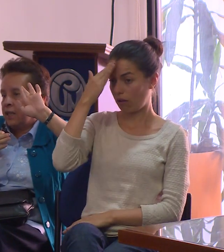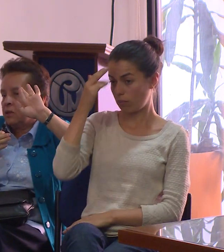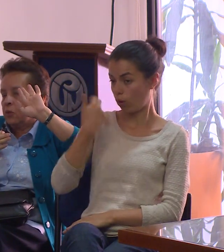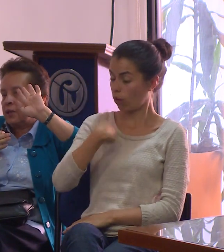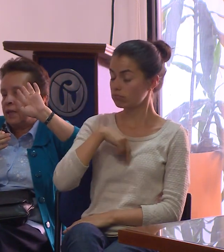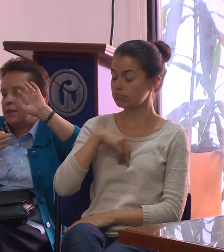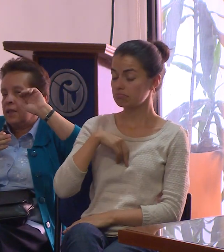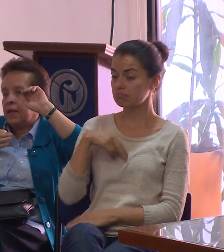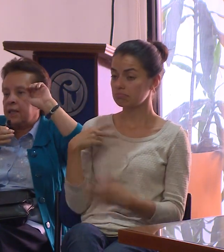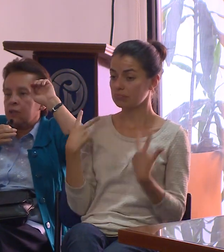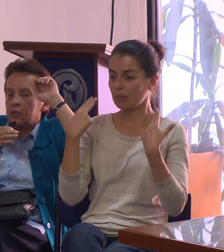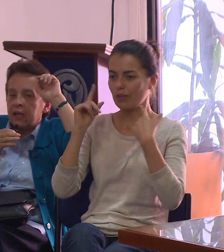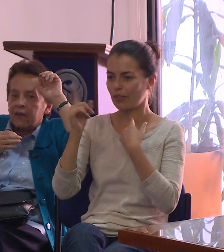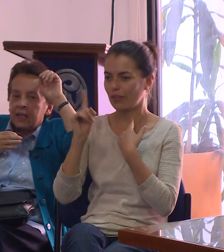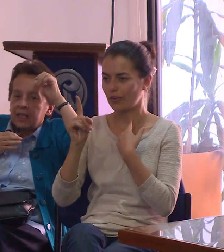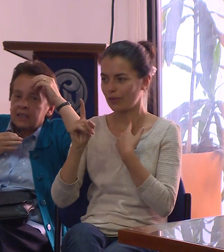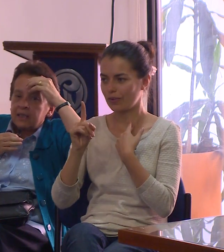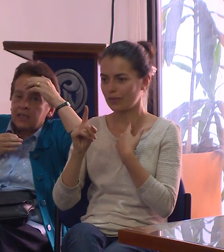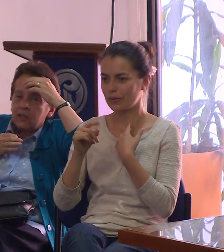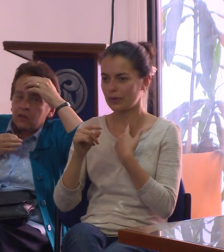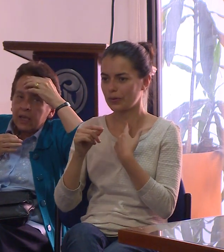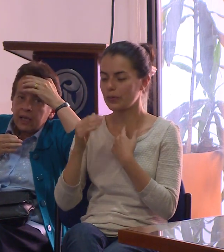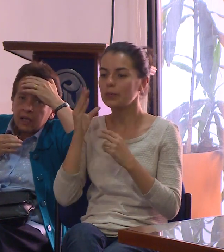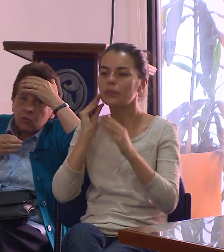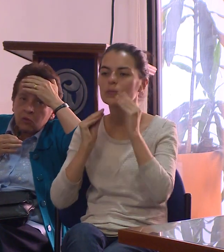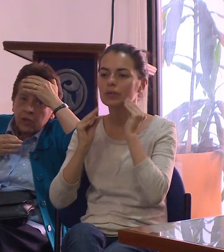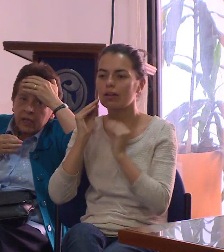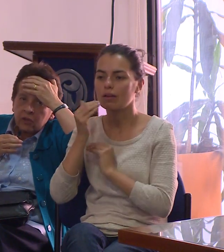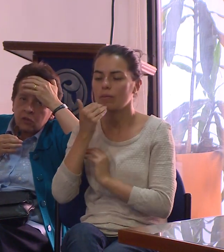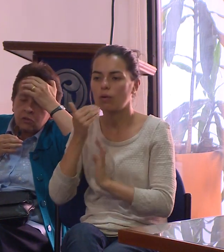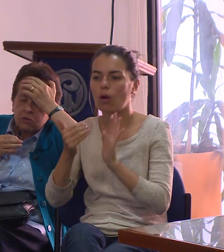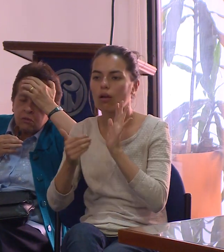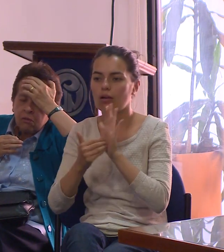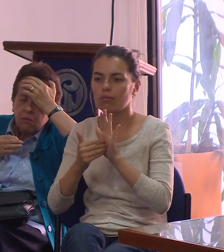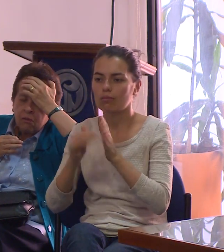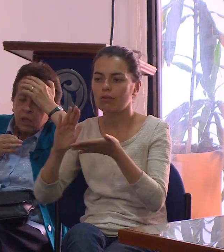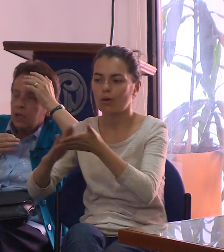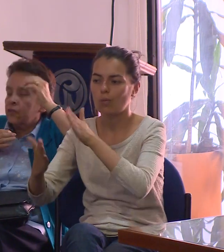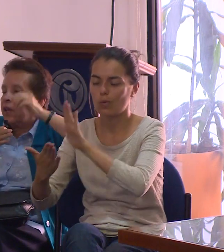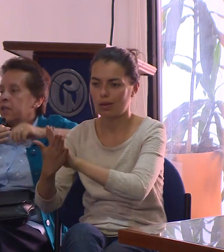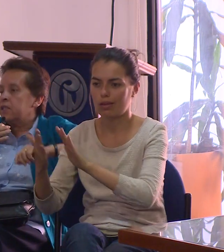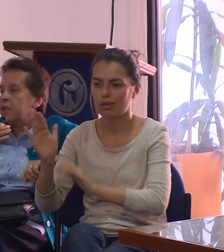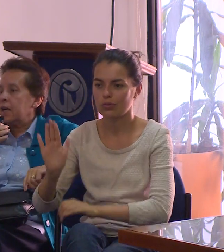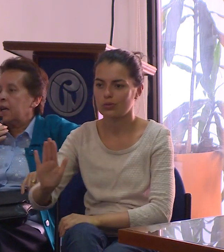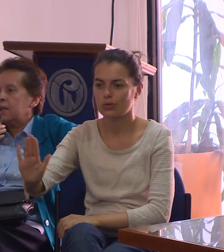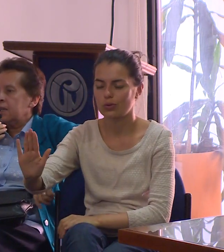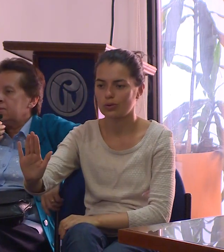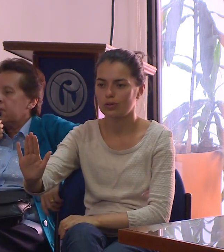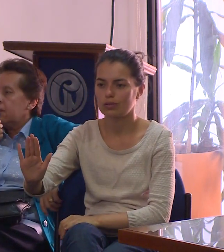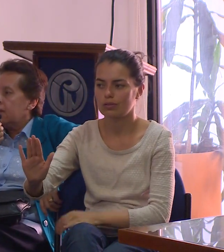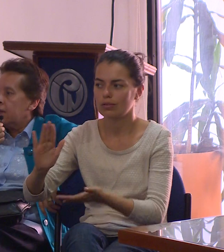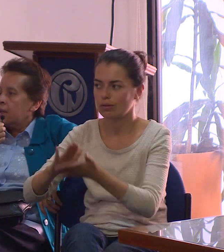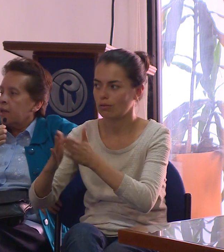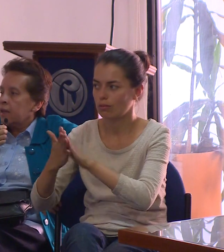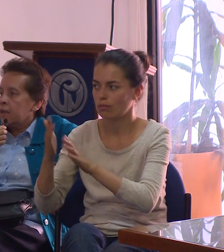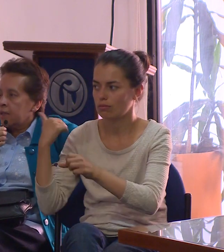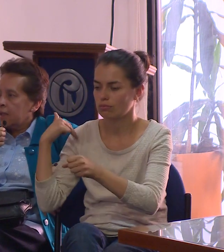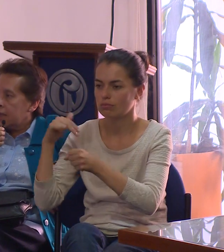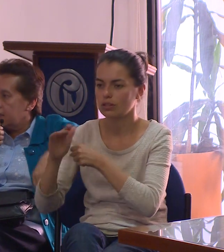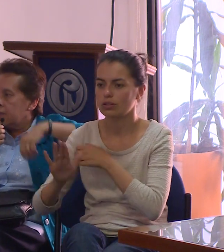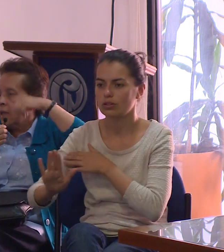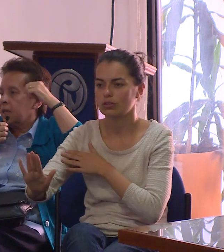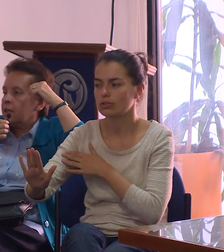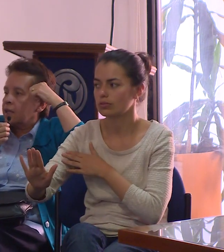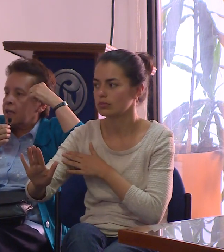Eso es importante. La anécdota va en el sentido que alguno de ellos, Freddy Chicangana, que